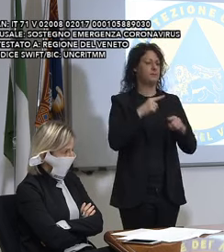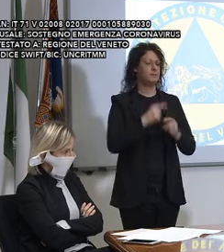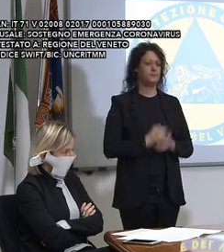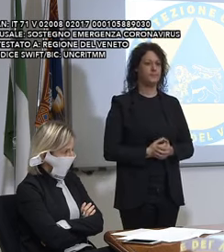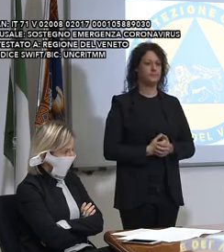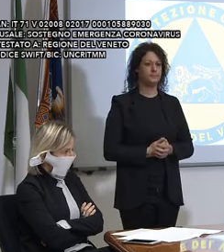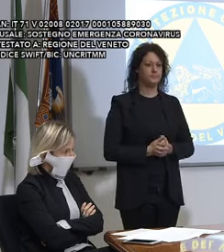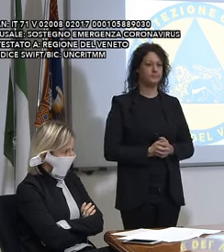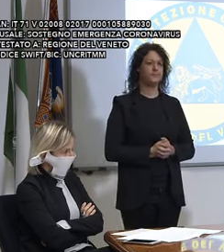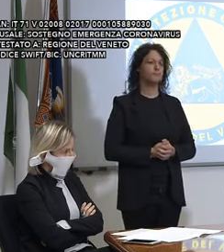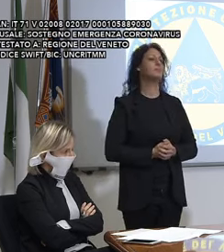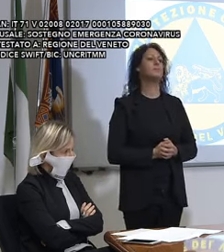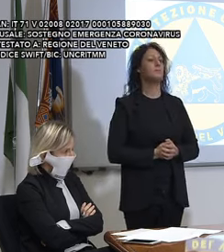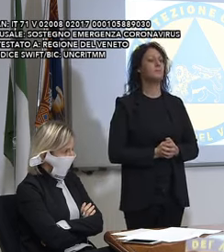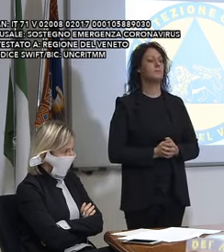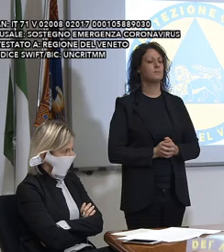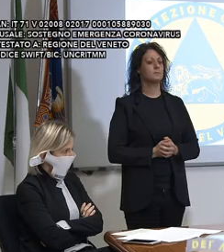il numero di